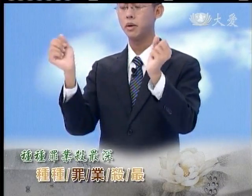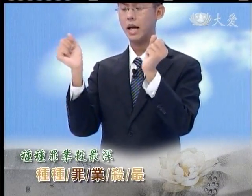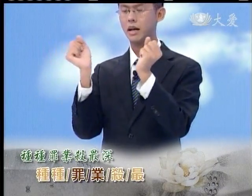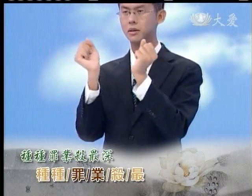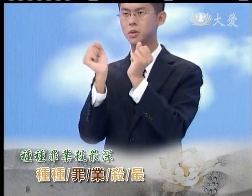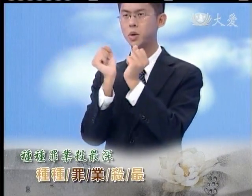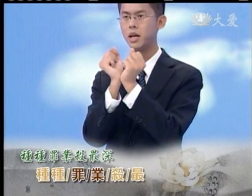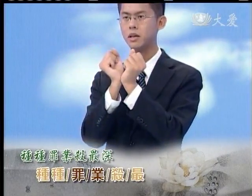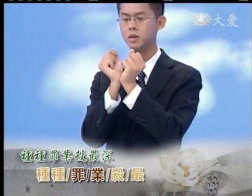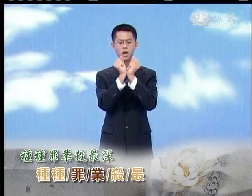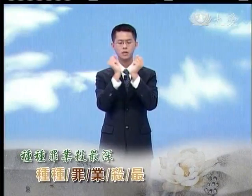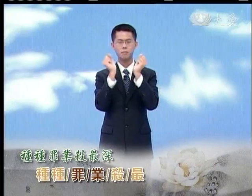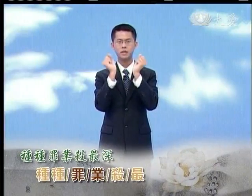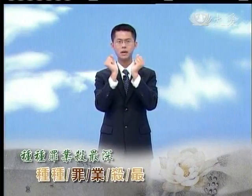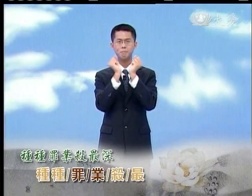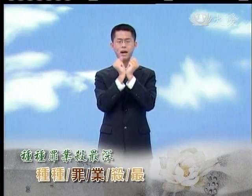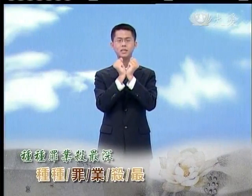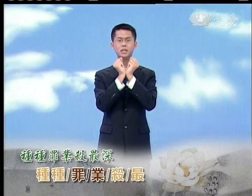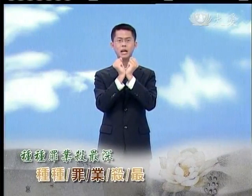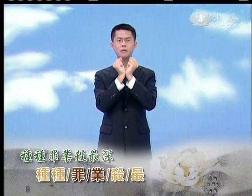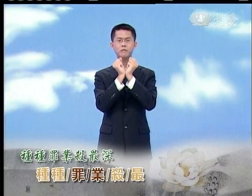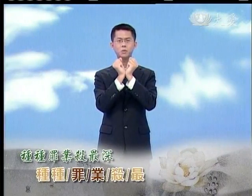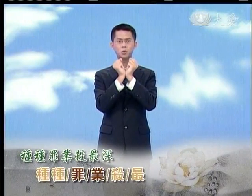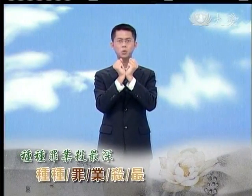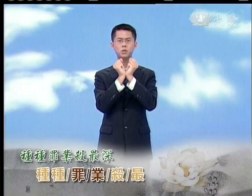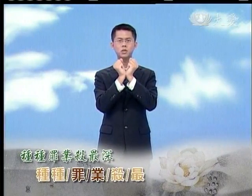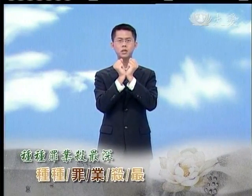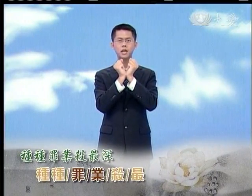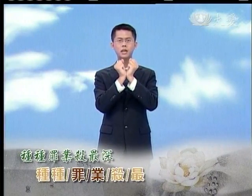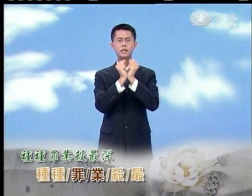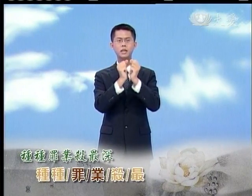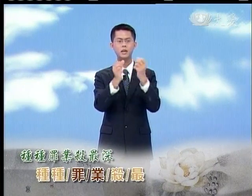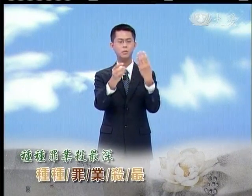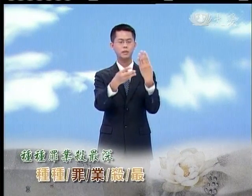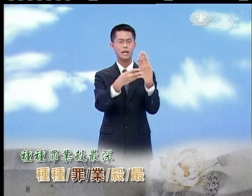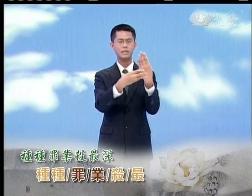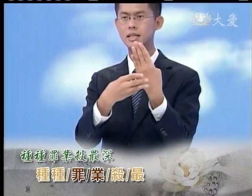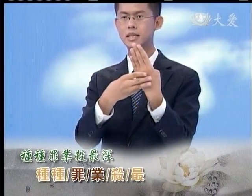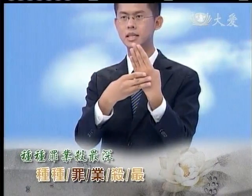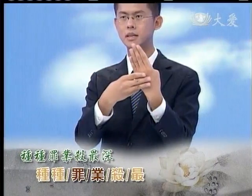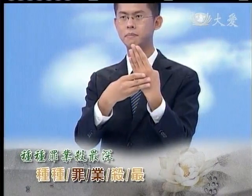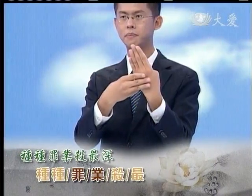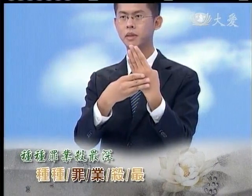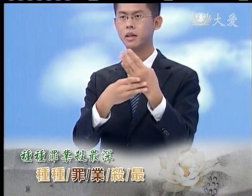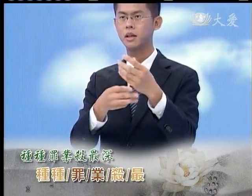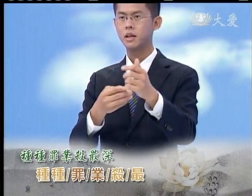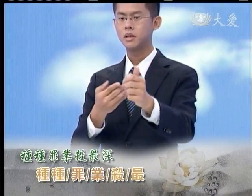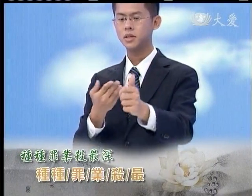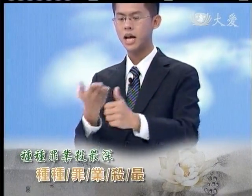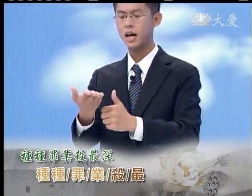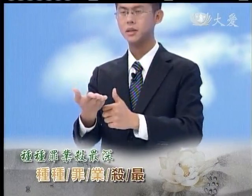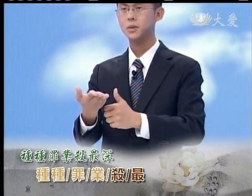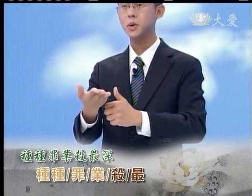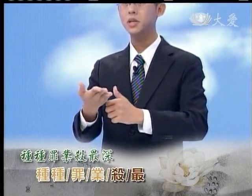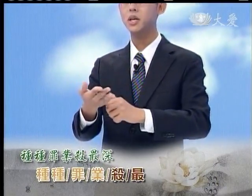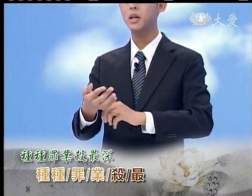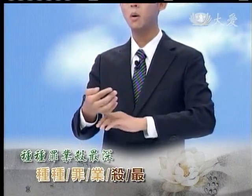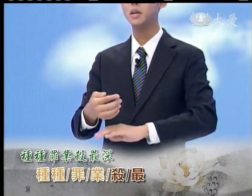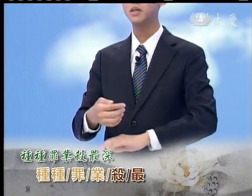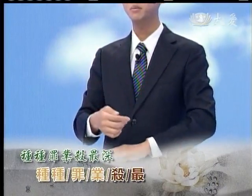们打罪，就好像被人家绑起来做错事，业我们打字形。杀罪身的话，身